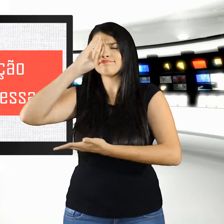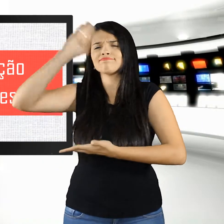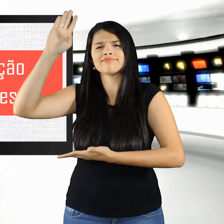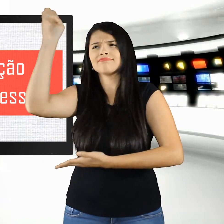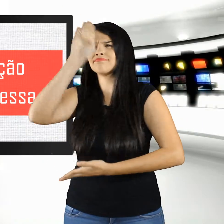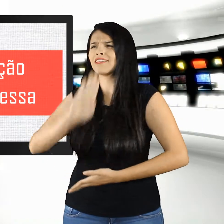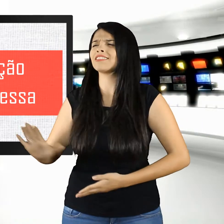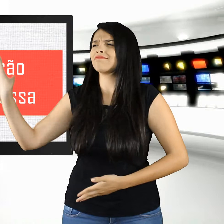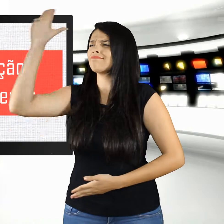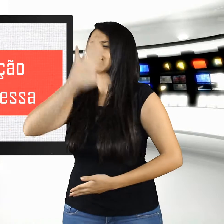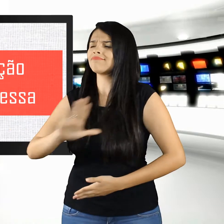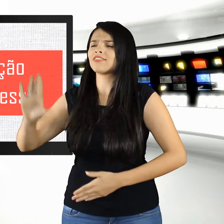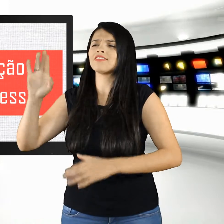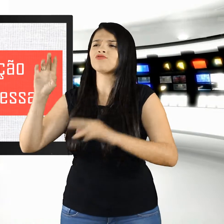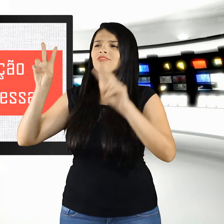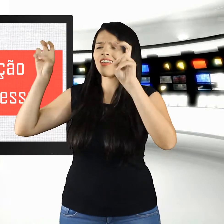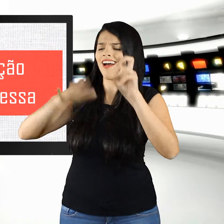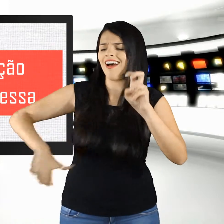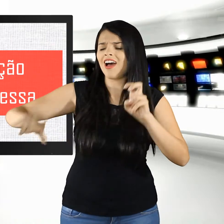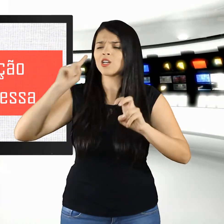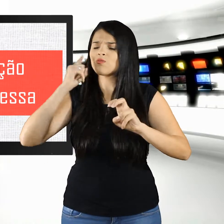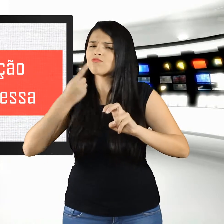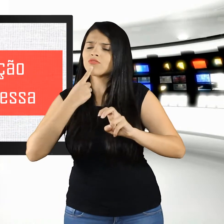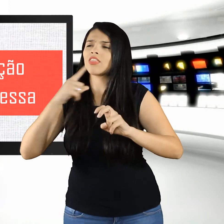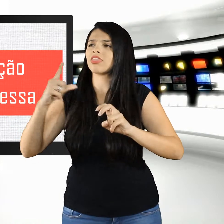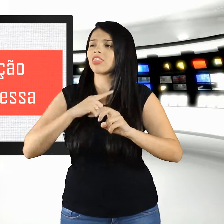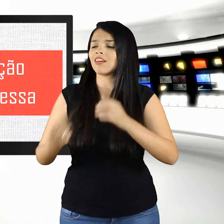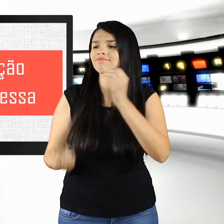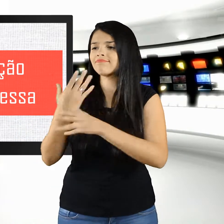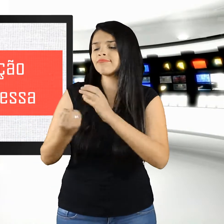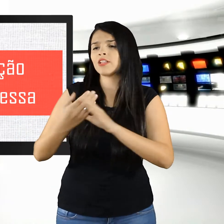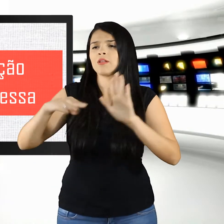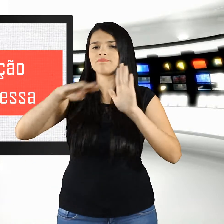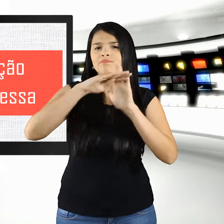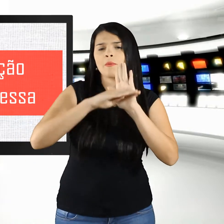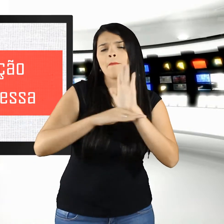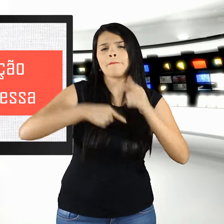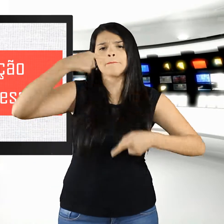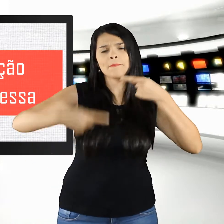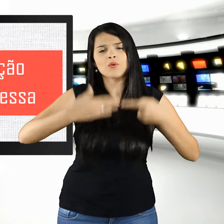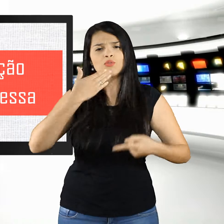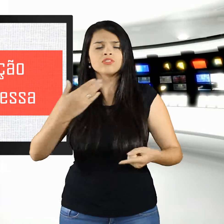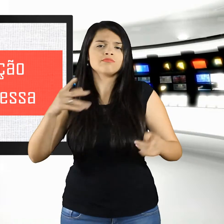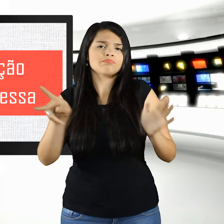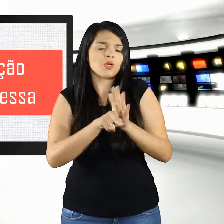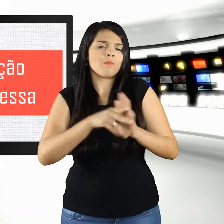surdez, exercendo os papéis de subsidiar a formulação de políticas públicas e sua implementação pelas esferas subnacionais